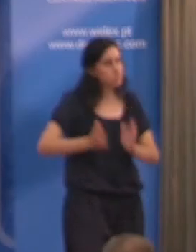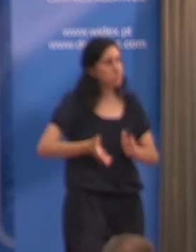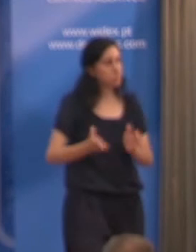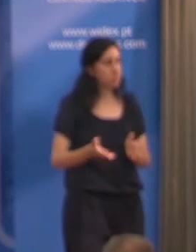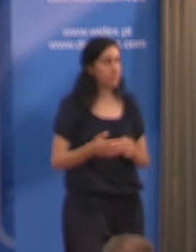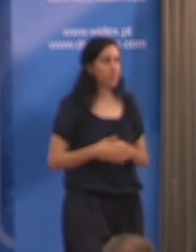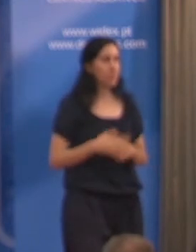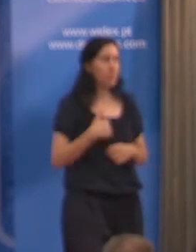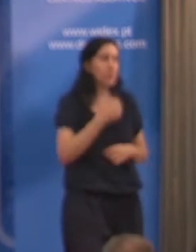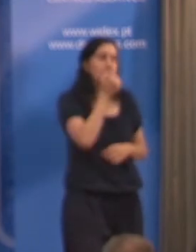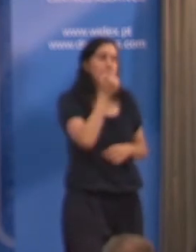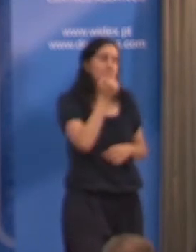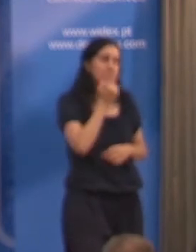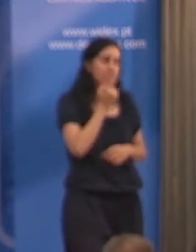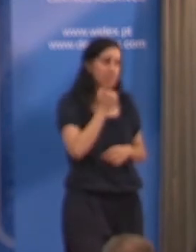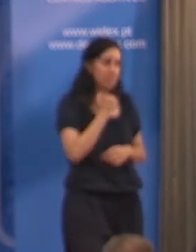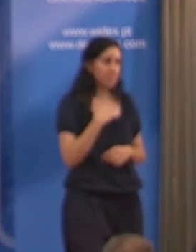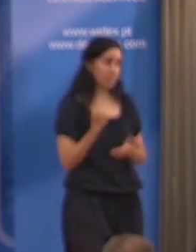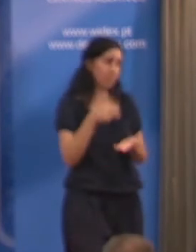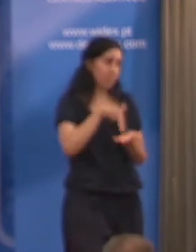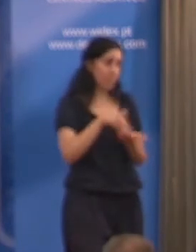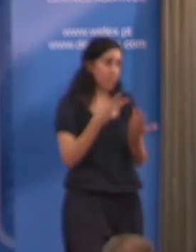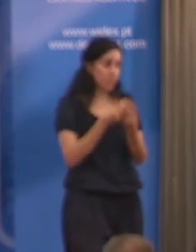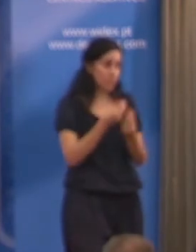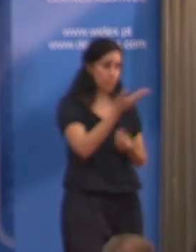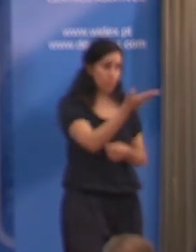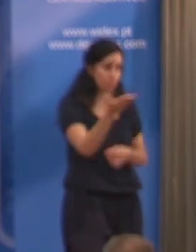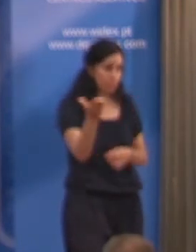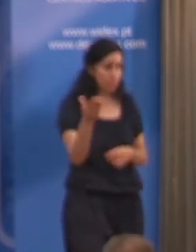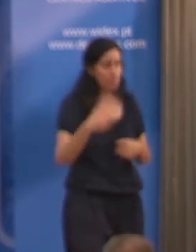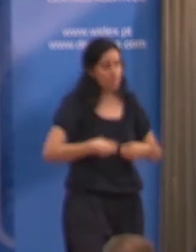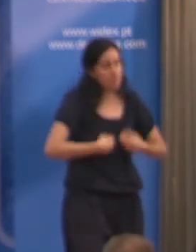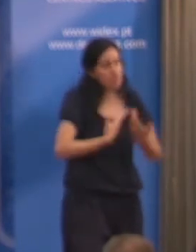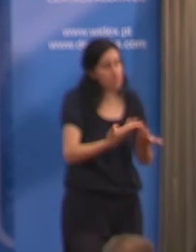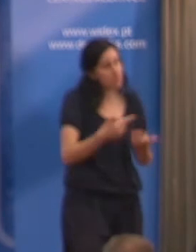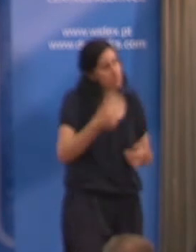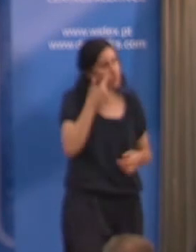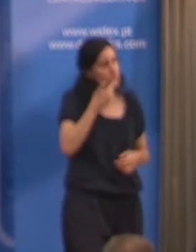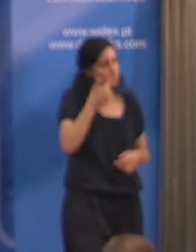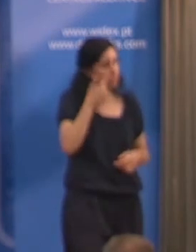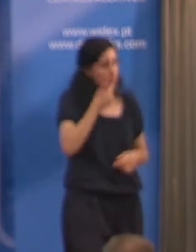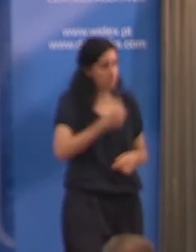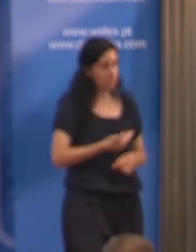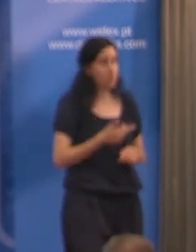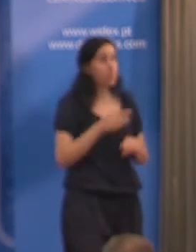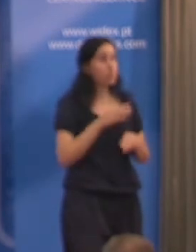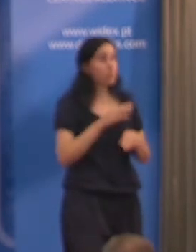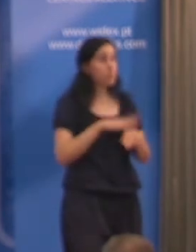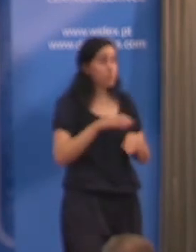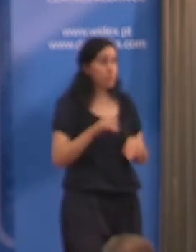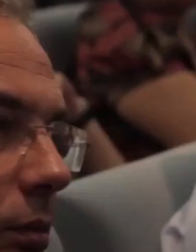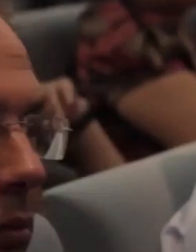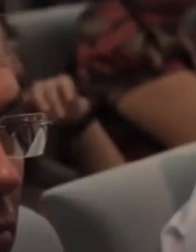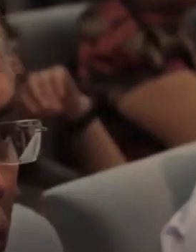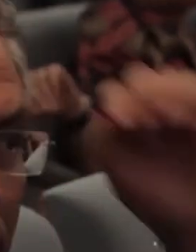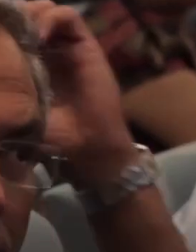rodeiam. Estou muito contente por poder estar aqui convosco e partilhar esta experiência, porque se fosse